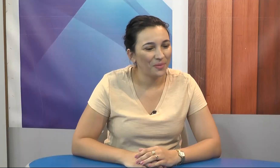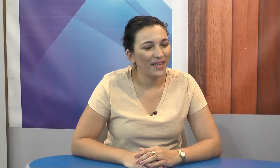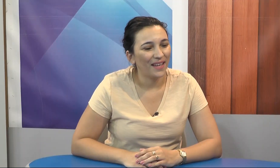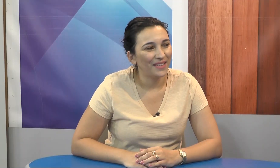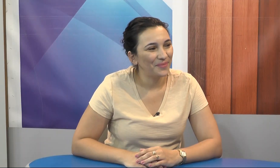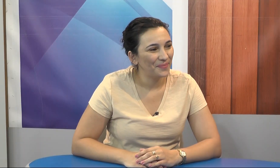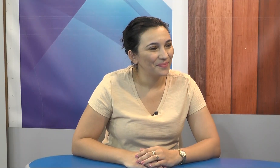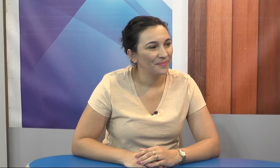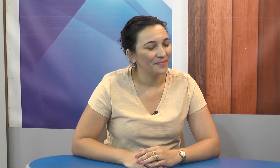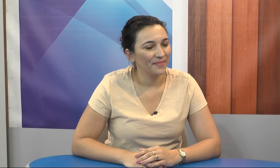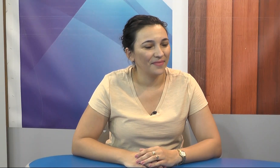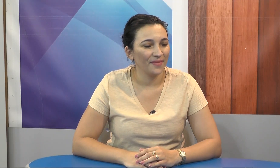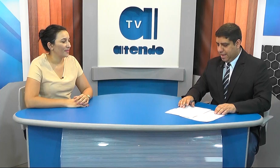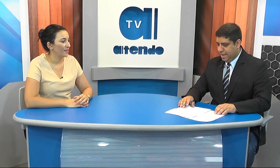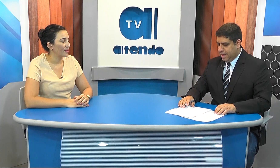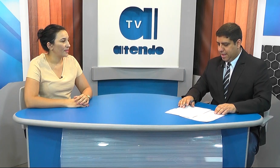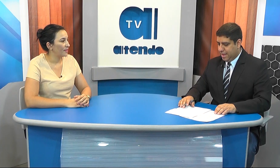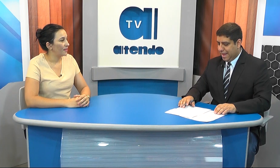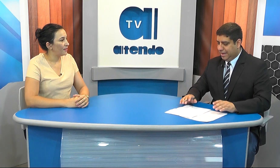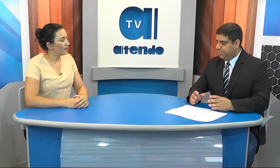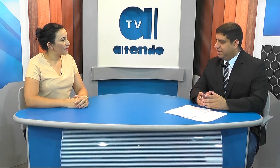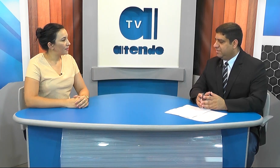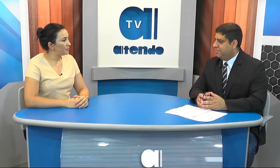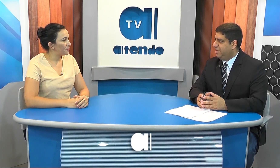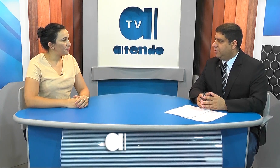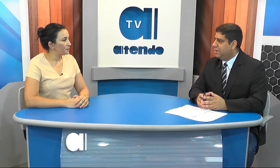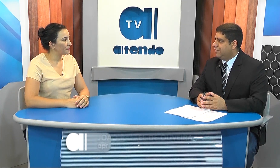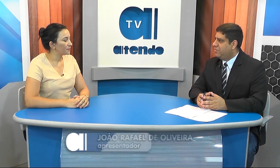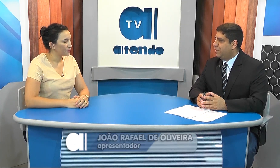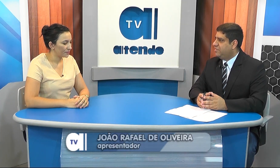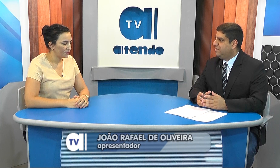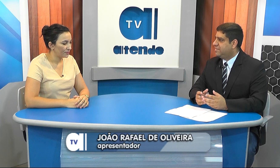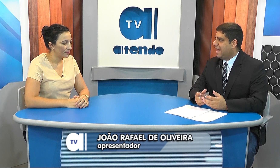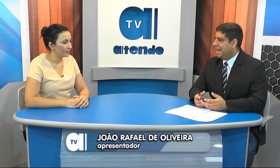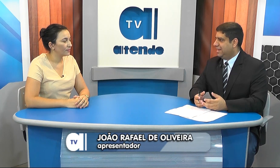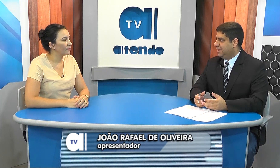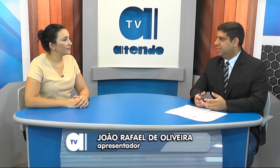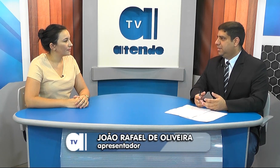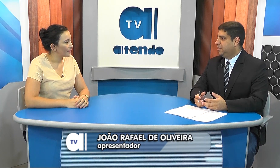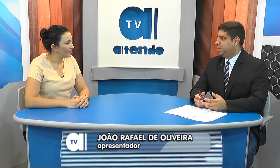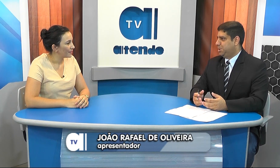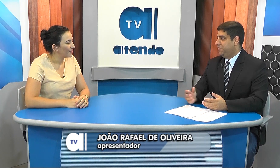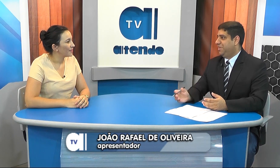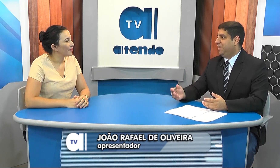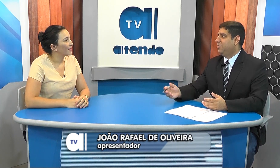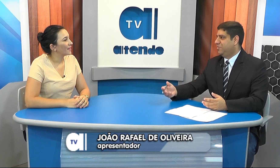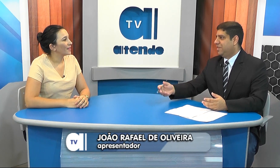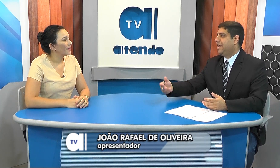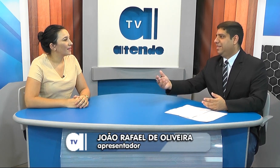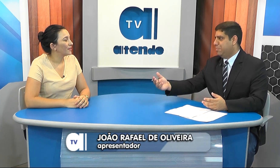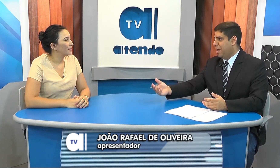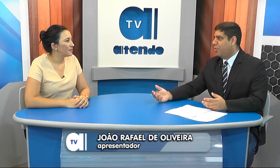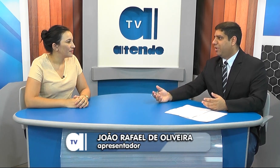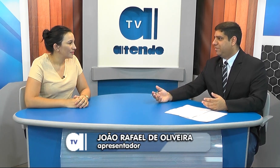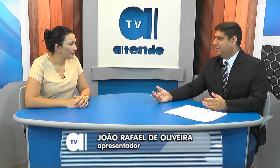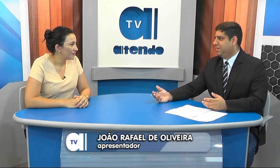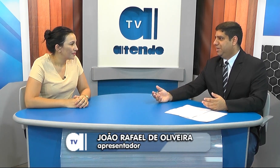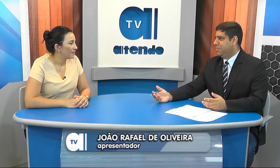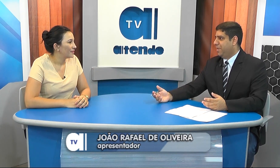obrigada. Hoje, a Libras ela vem ganhando cada vez mais destaque, né? Já deveria ter um destaque ainda maior, mas